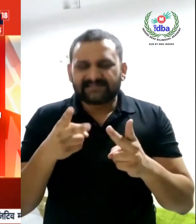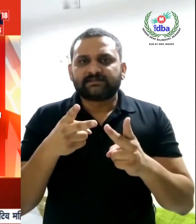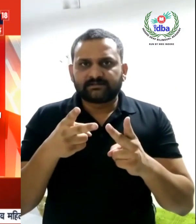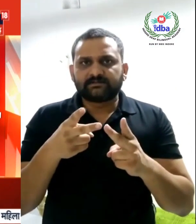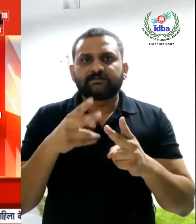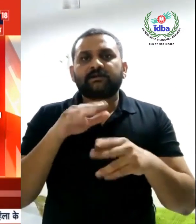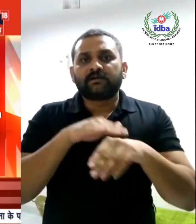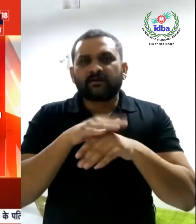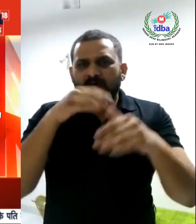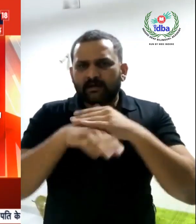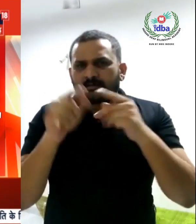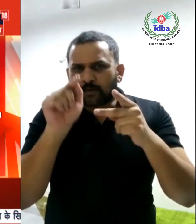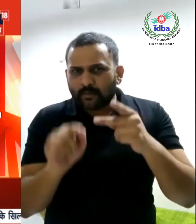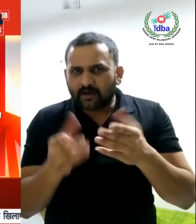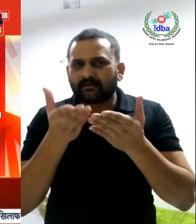लेबर लॉज में